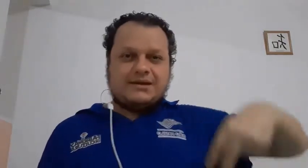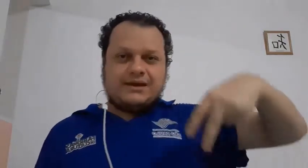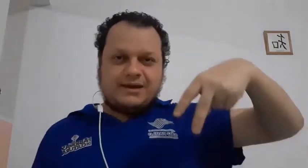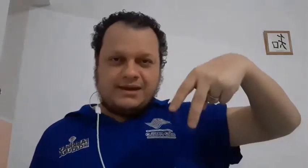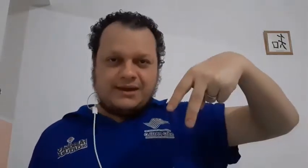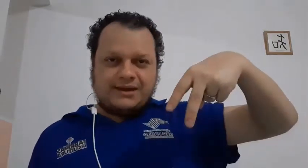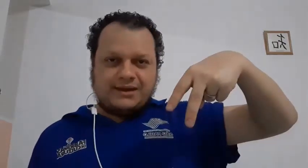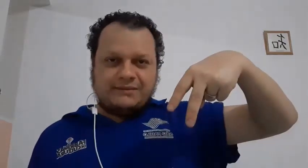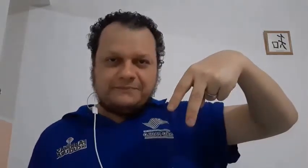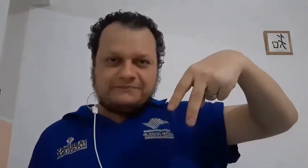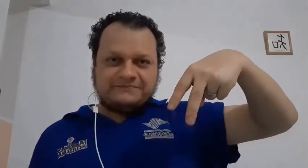N.